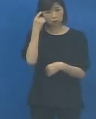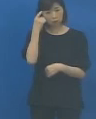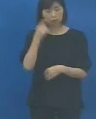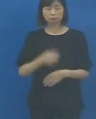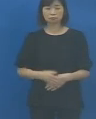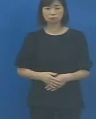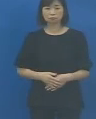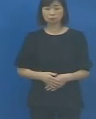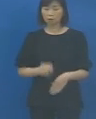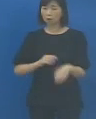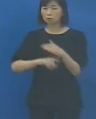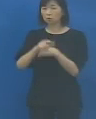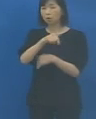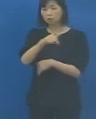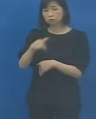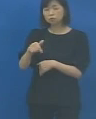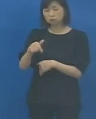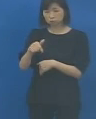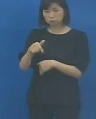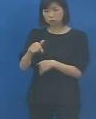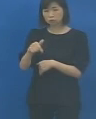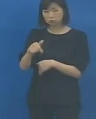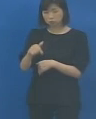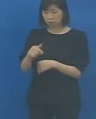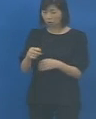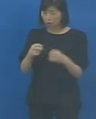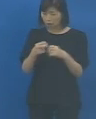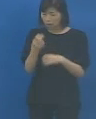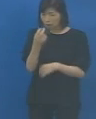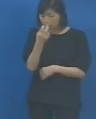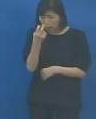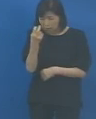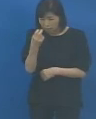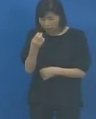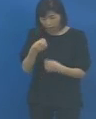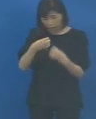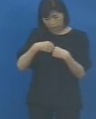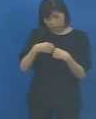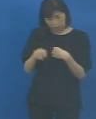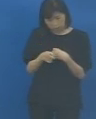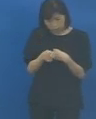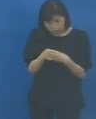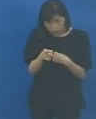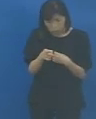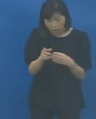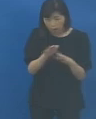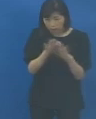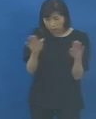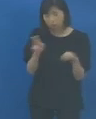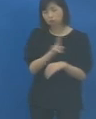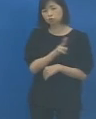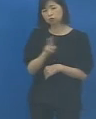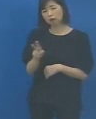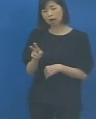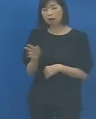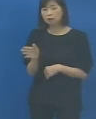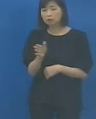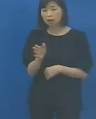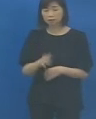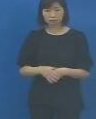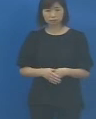部の、感染ルートの探索が始まってまだ実質2日程度でありますから、今後の展開を見